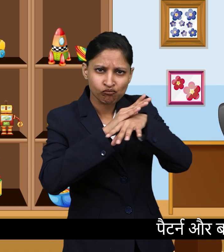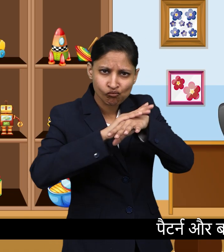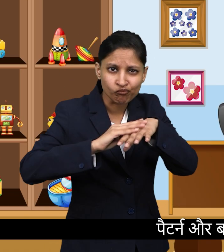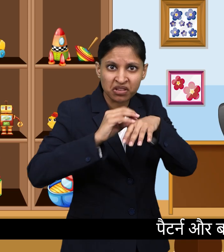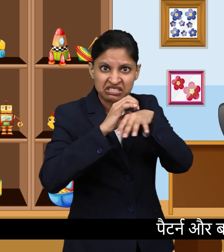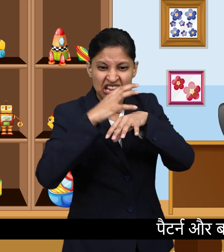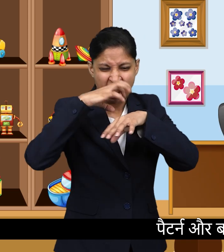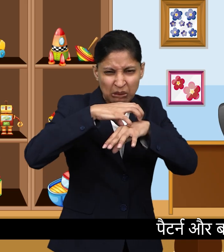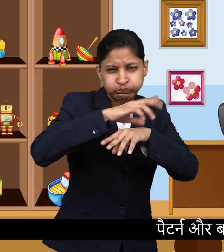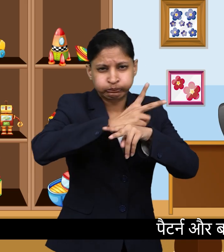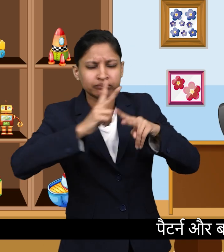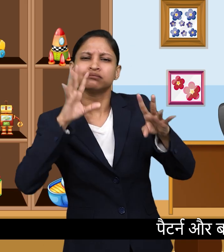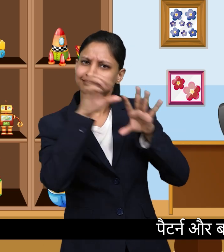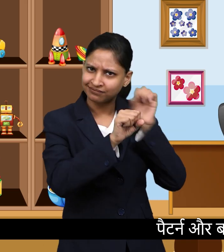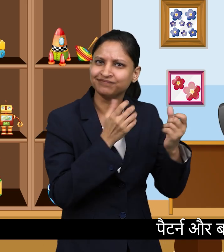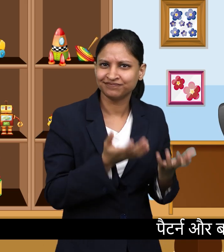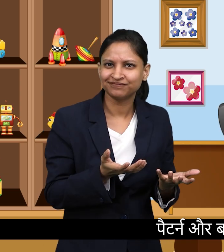हैं।